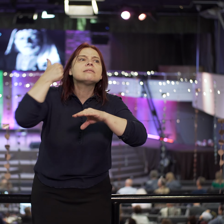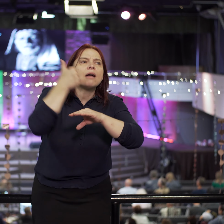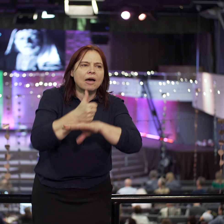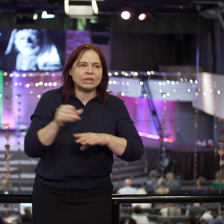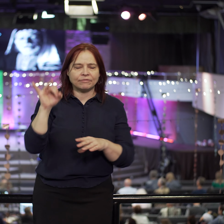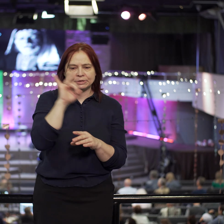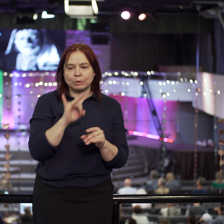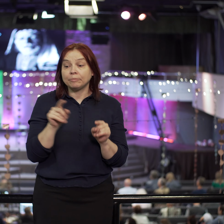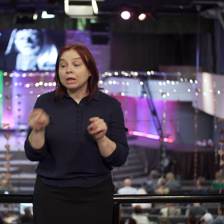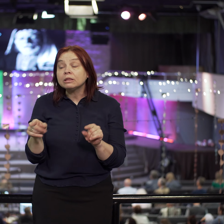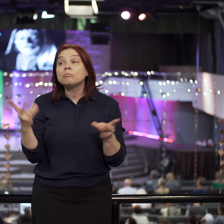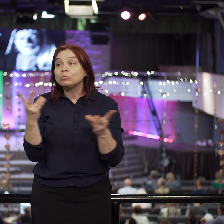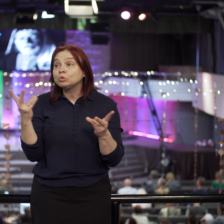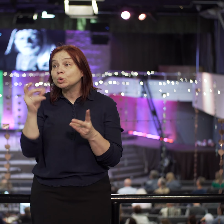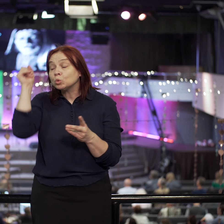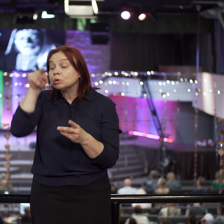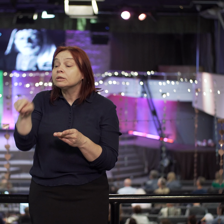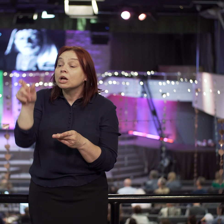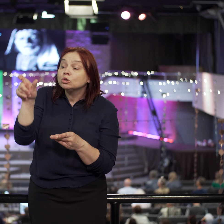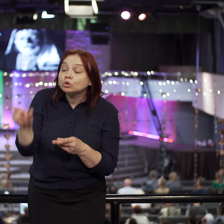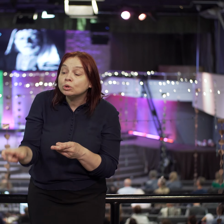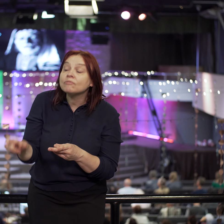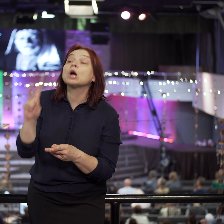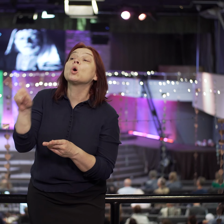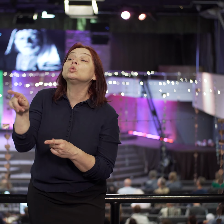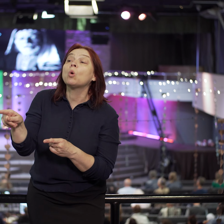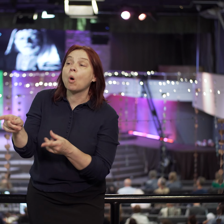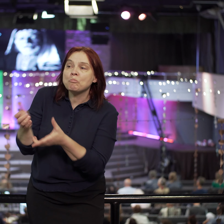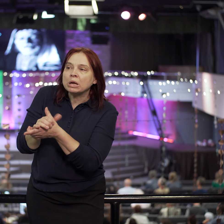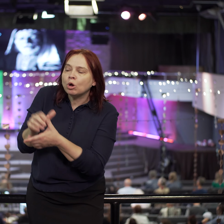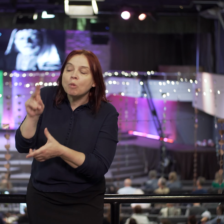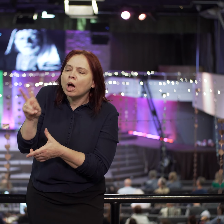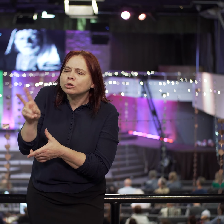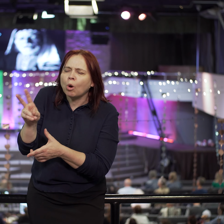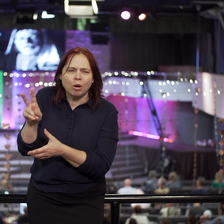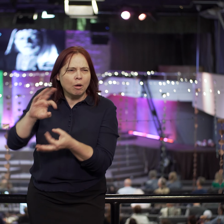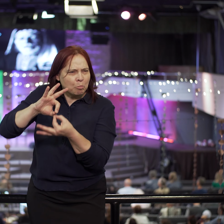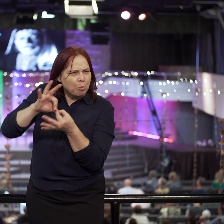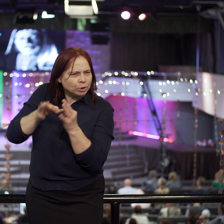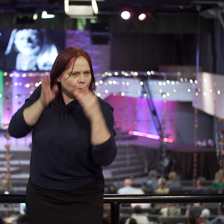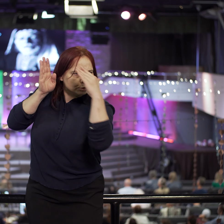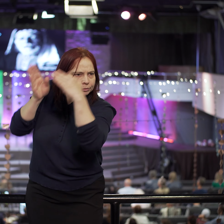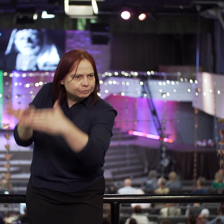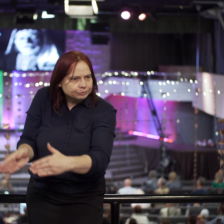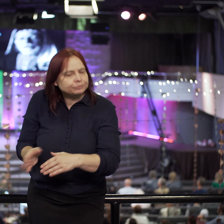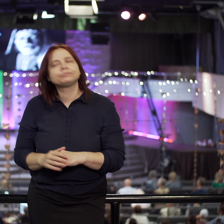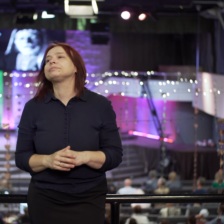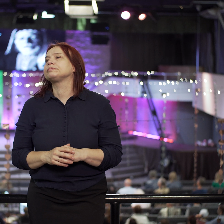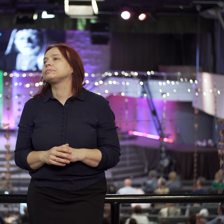давайте мы познакомимся, кто же был этот человек, что мы можем о нем знать немножко.